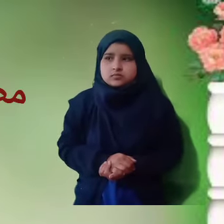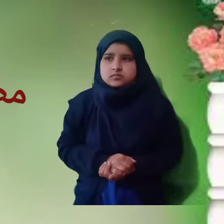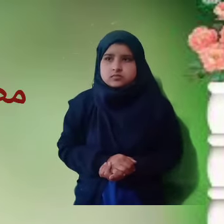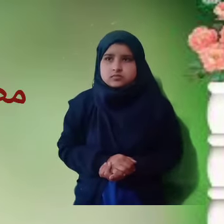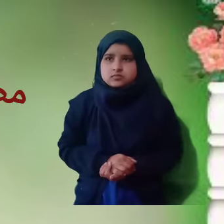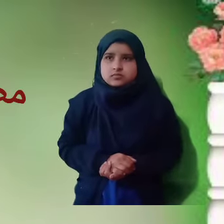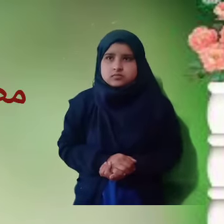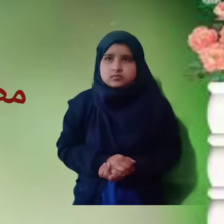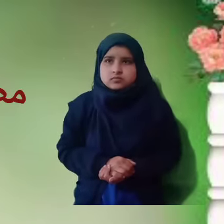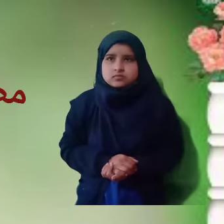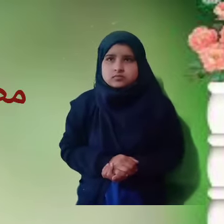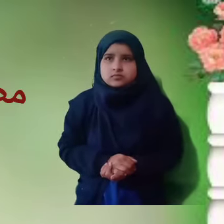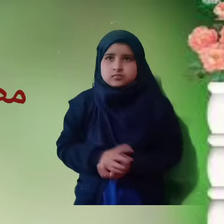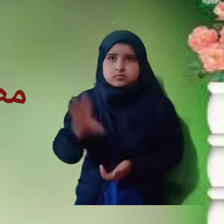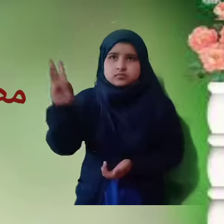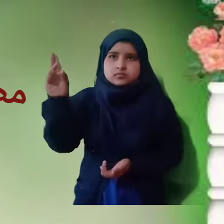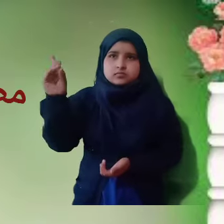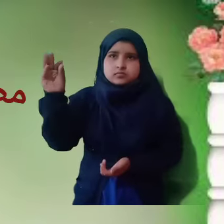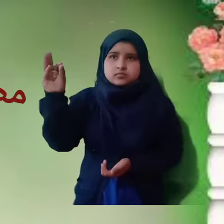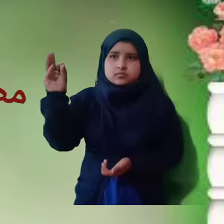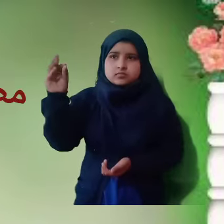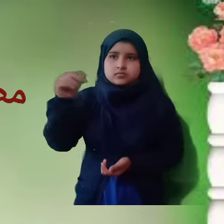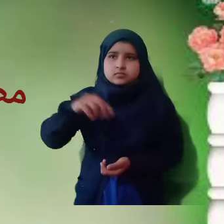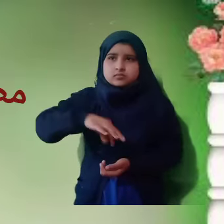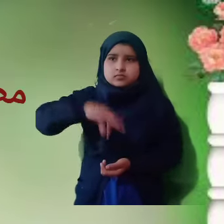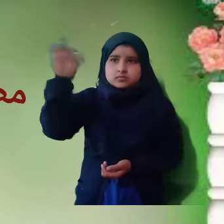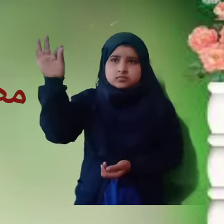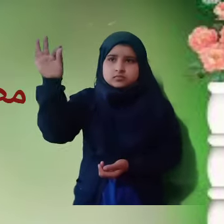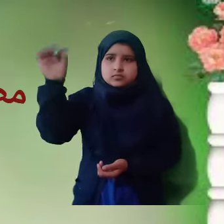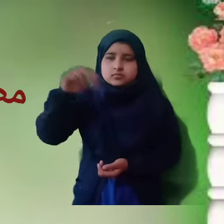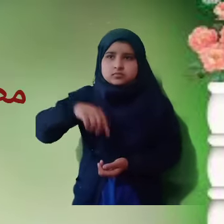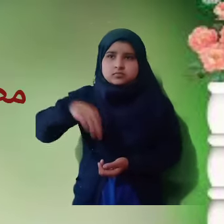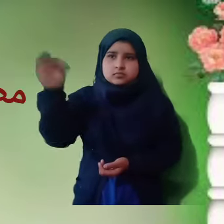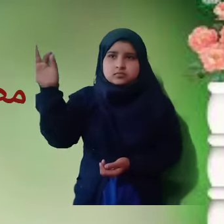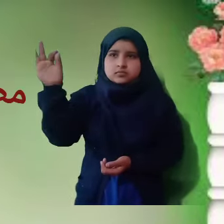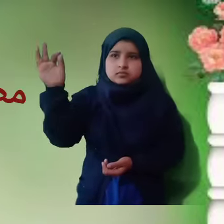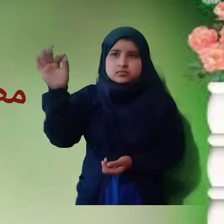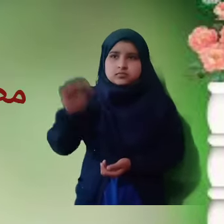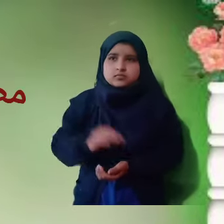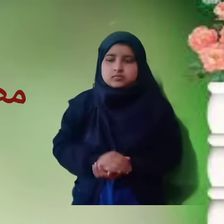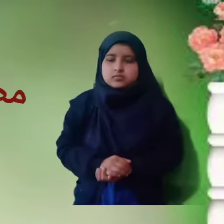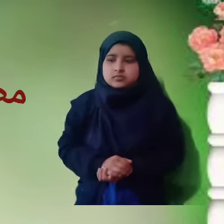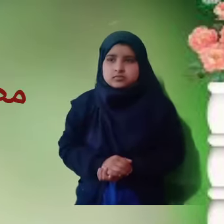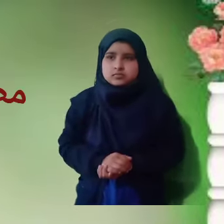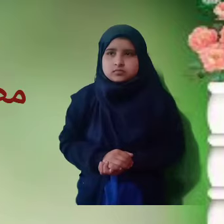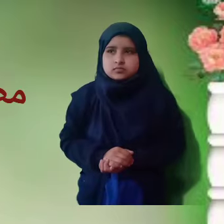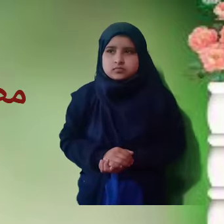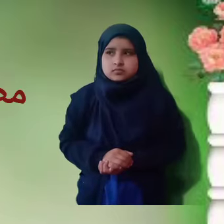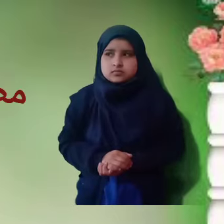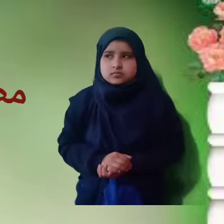मतलूबा अदद, अदद का साइन करके एक को आपने अंदर से निकाल देना है, मतलूबा अदद,